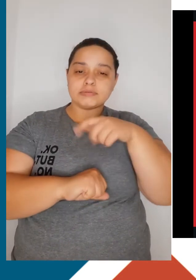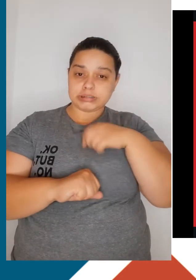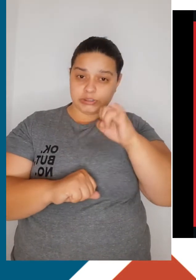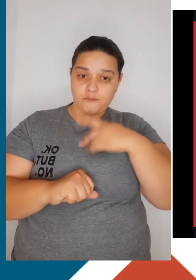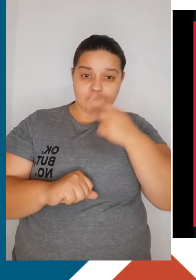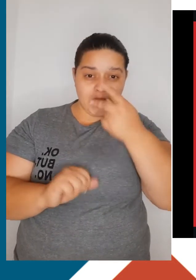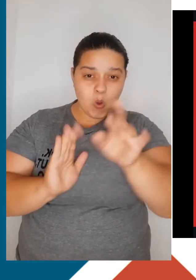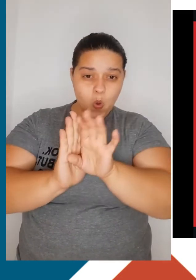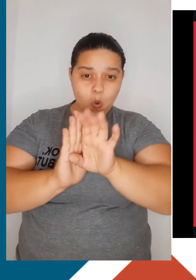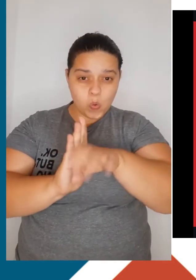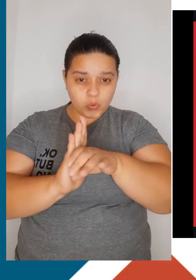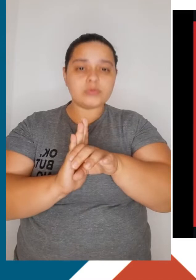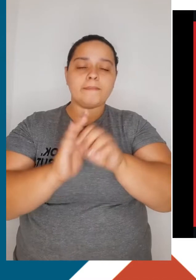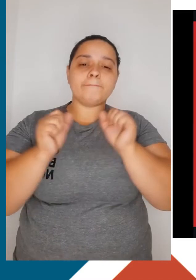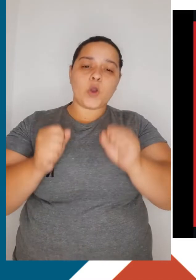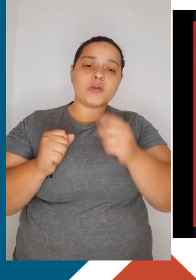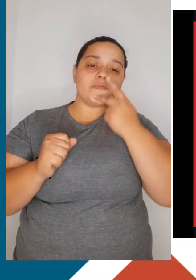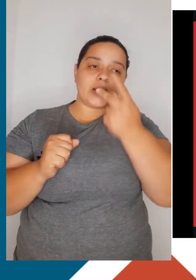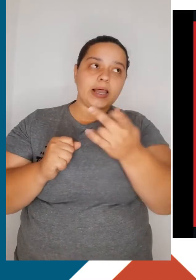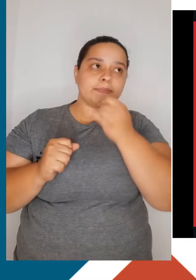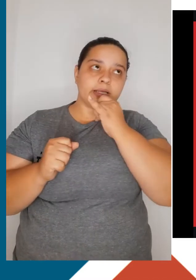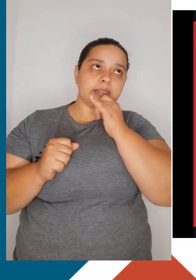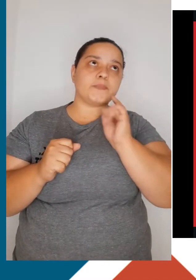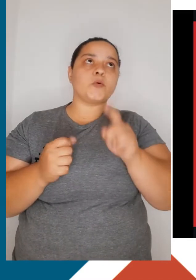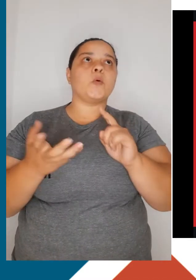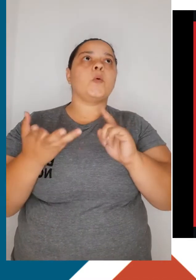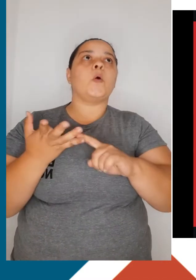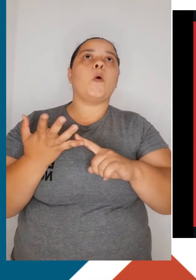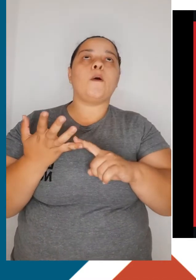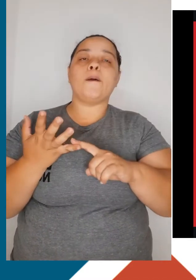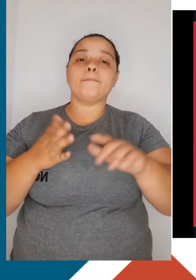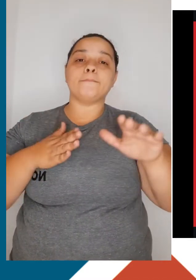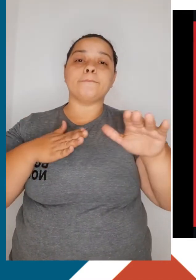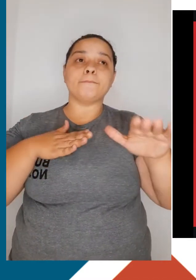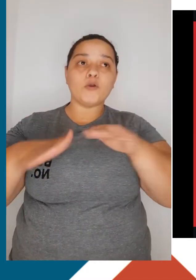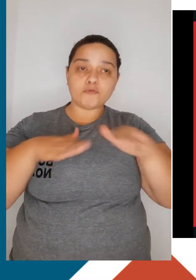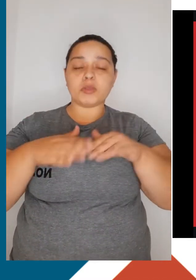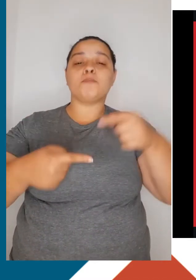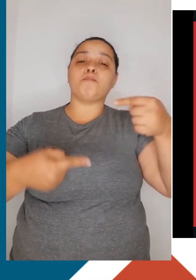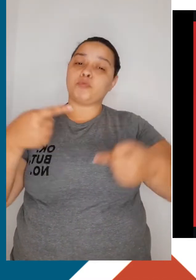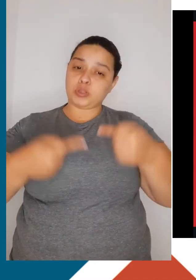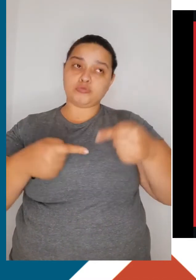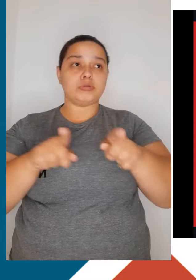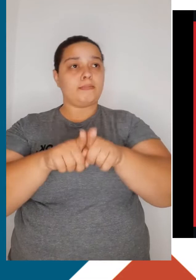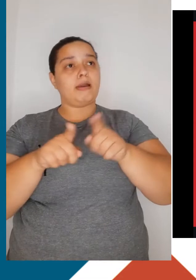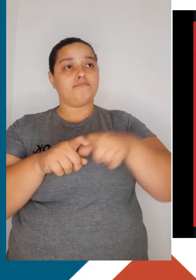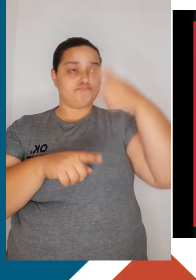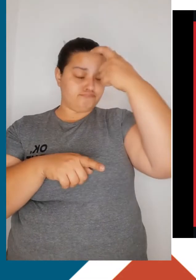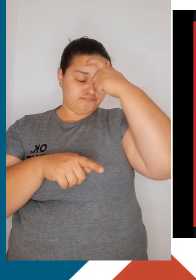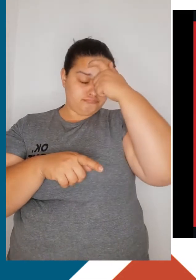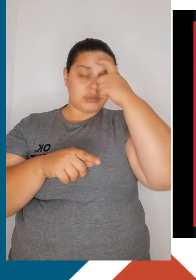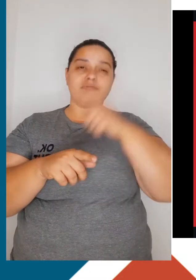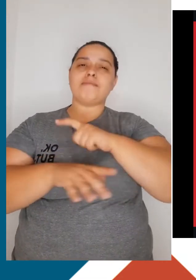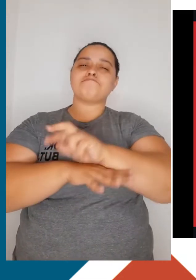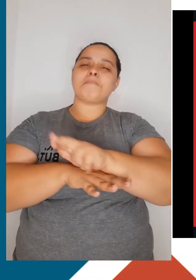num conceito para o iluminismo, a gente pode dizer que esse foi um movimento intelectual e político que vai atingir